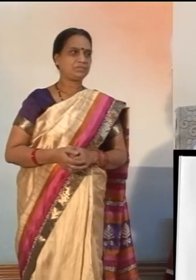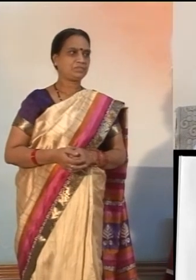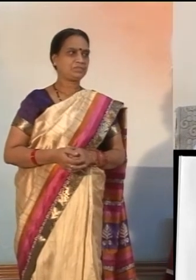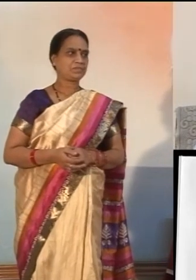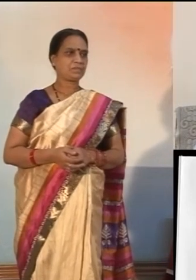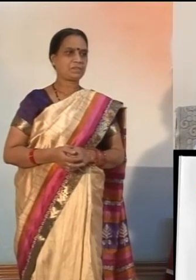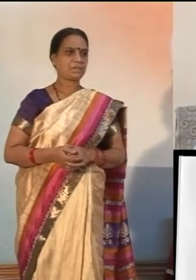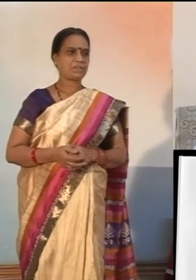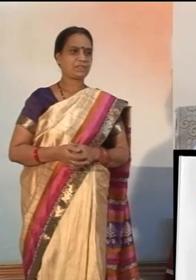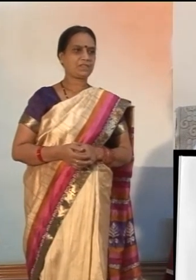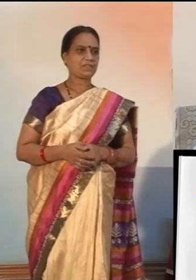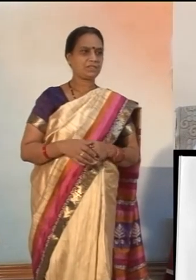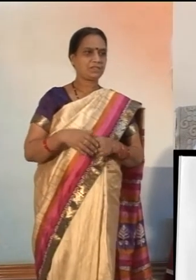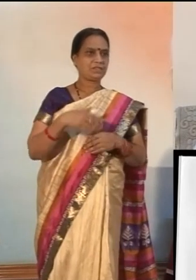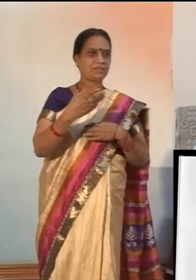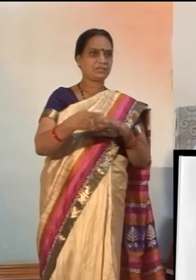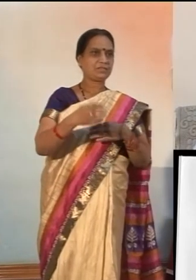लेकिन वास्तविकता में